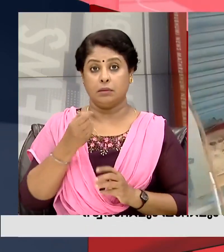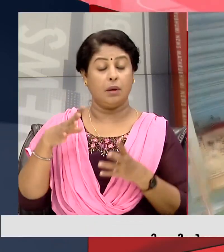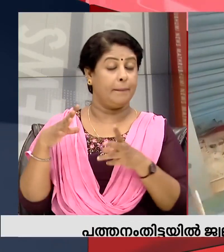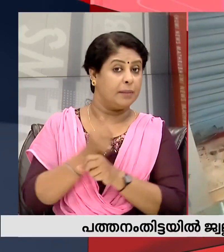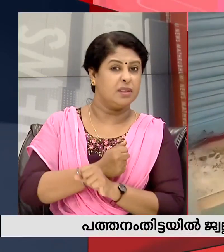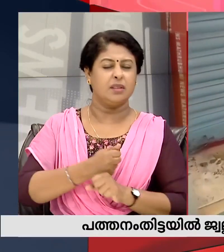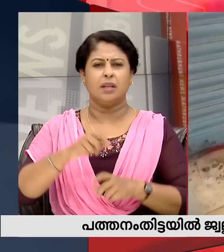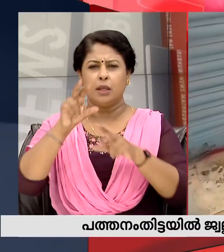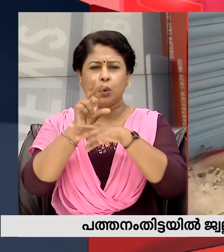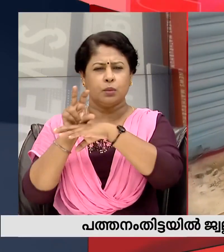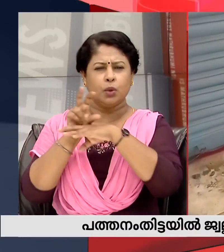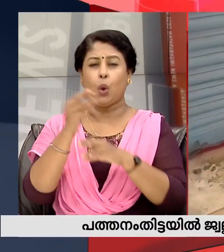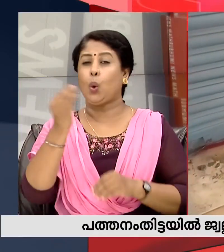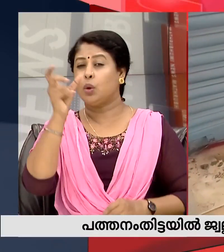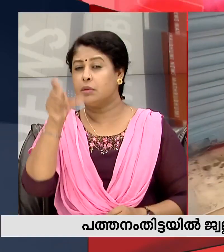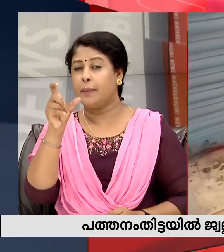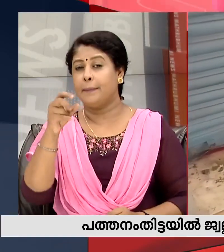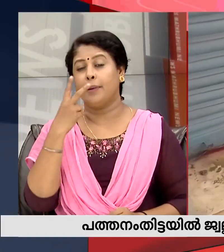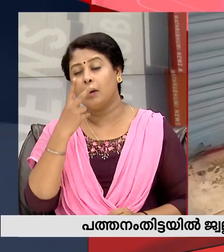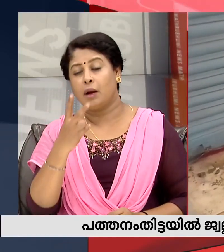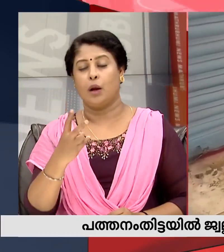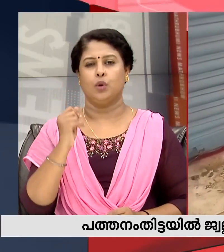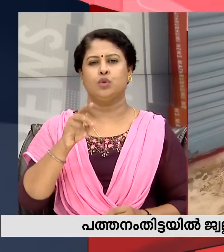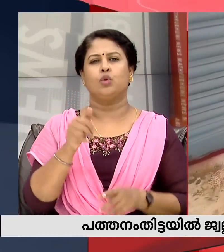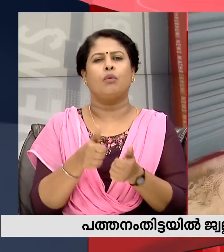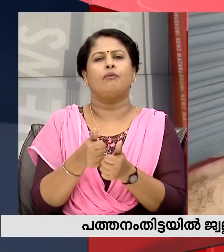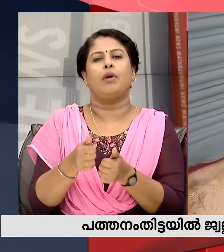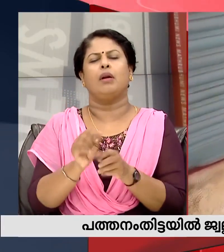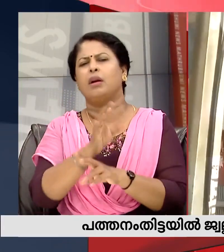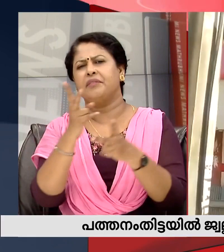ചിലരെ കണ്ടതായാണ് സൂചനകൾ. വിരലടയാള വിദഗ്ധരടക്കം തെളിവെടുപ്പ് നടത്തി.